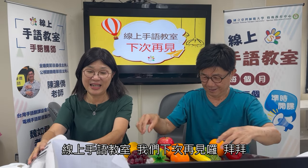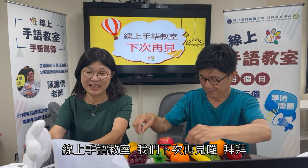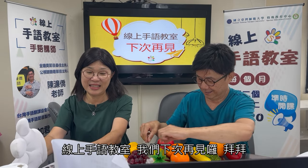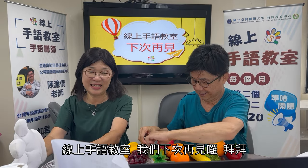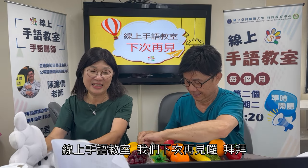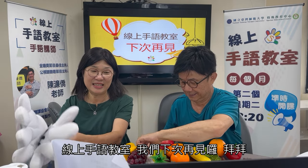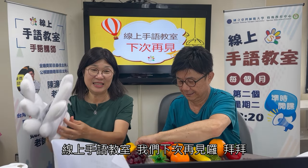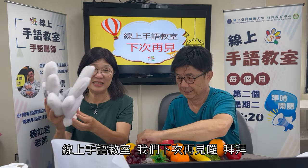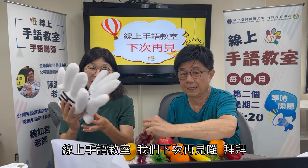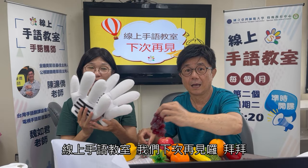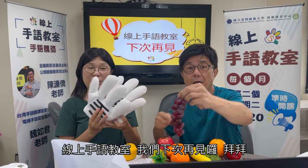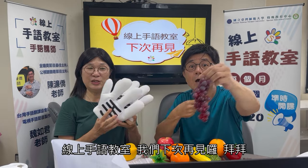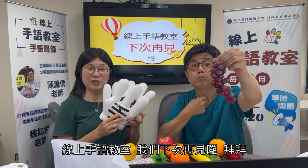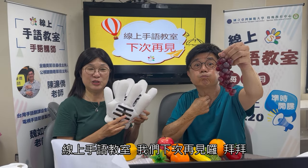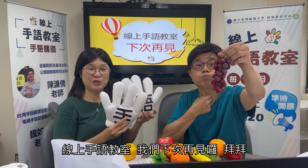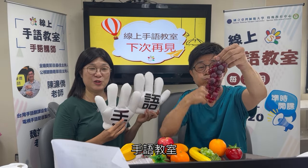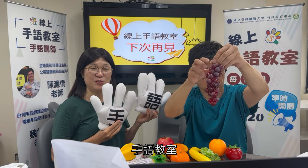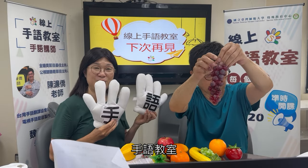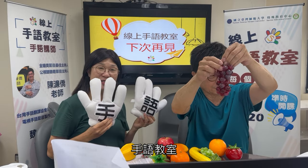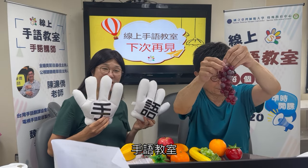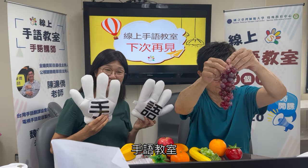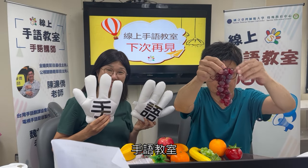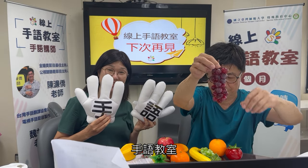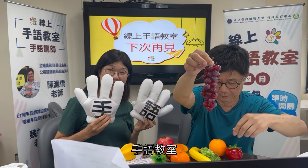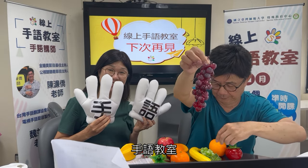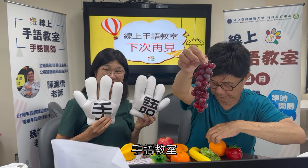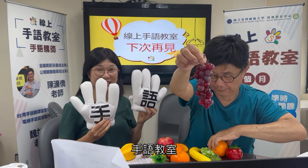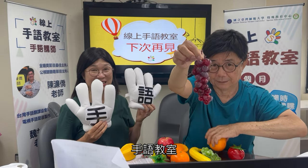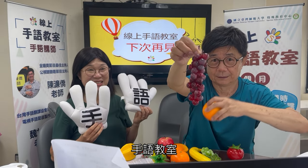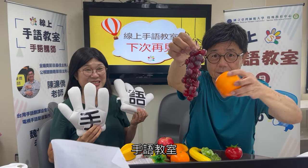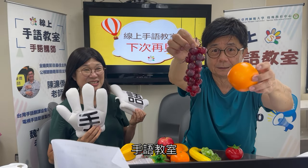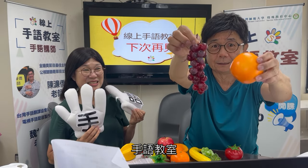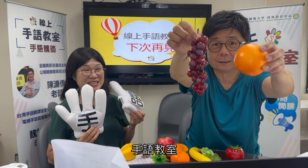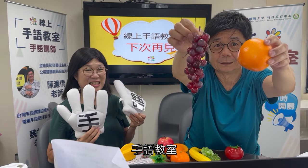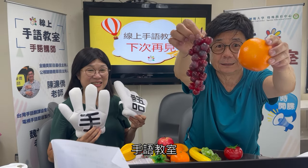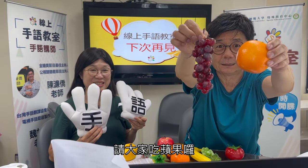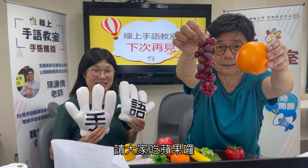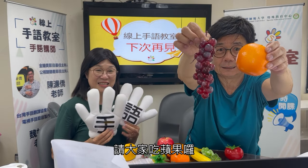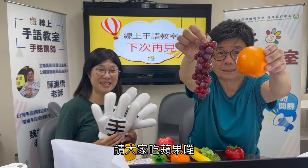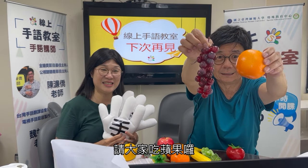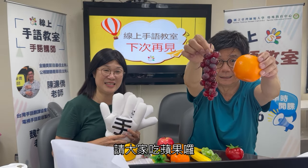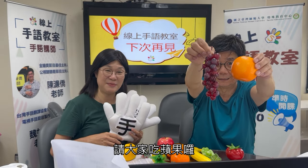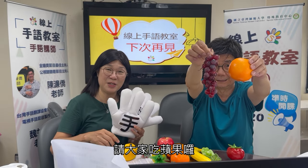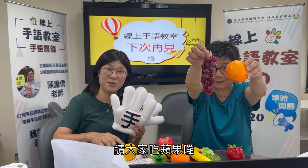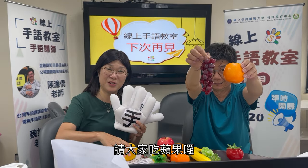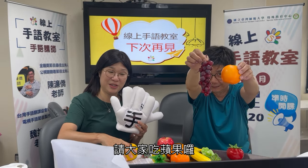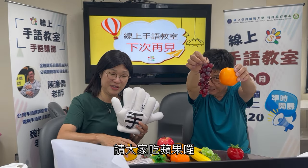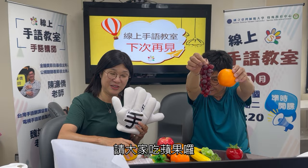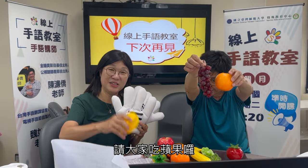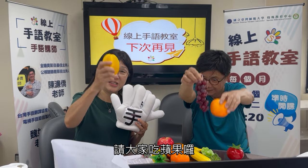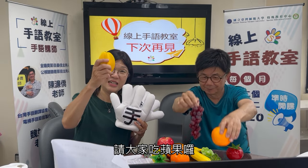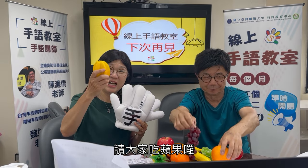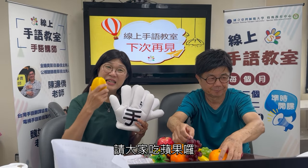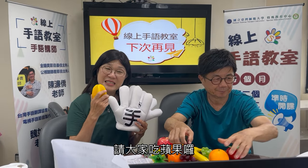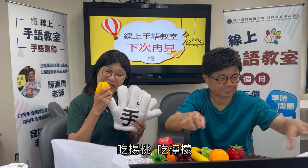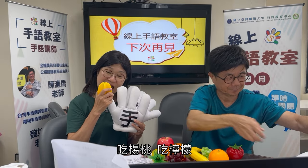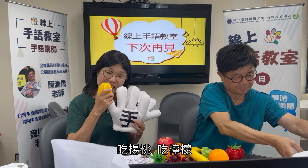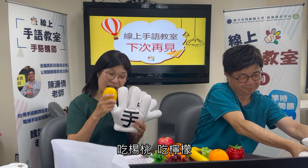拜。手语教室，好，请大家吃苹果咯，吃杨